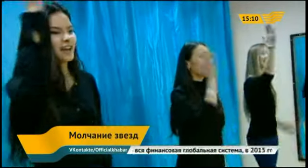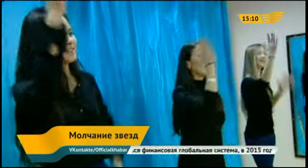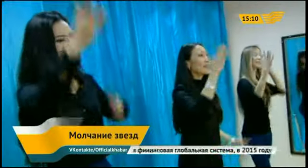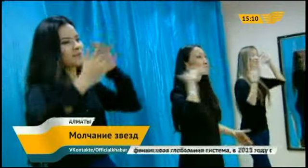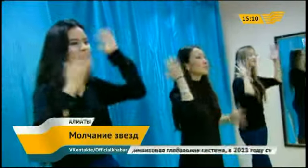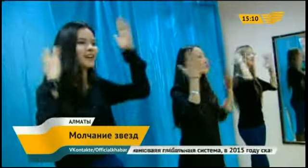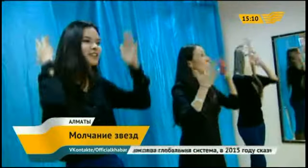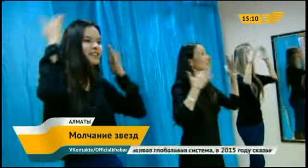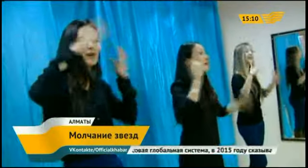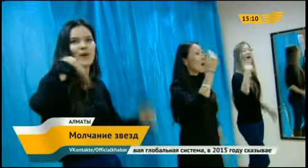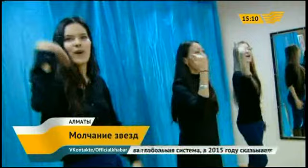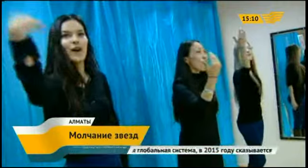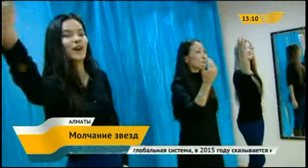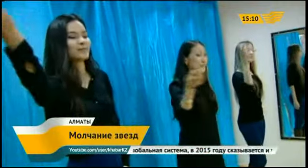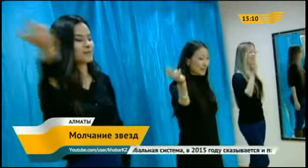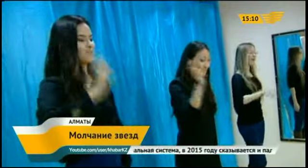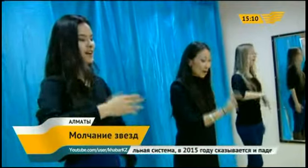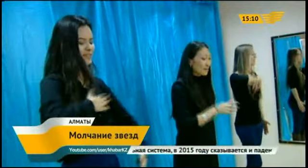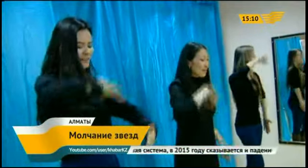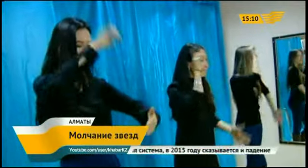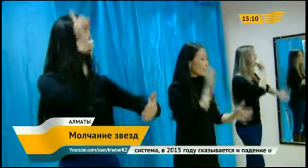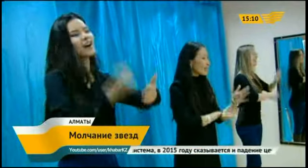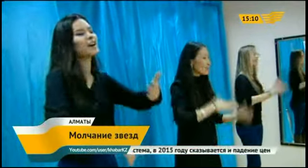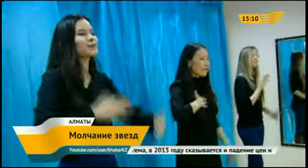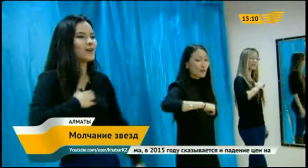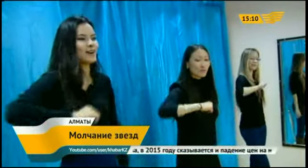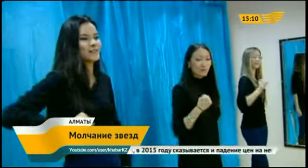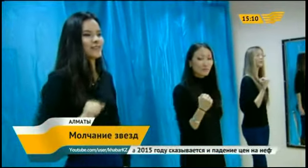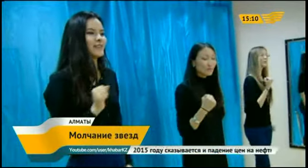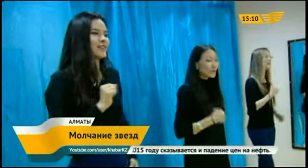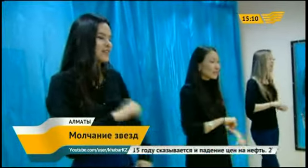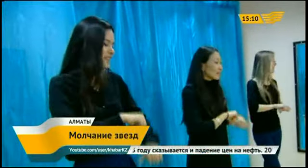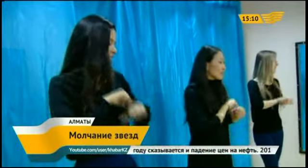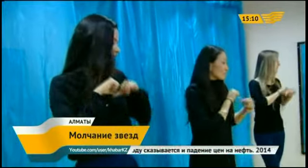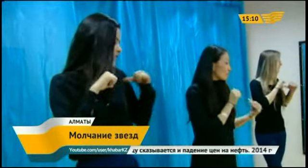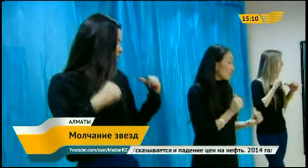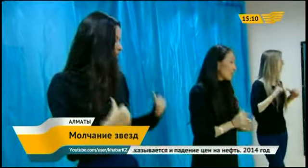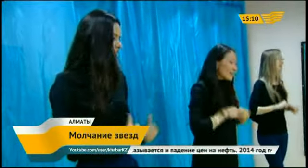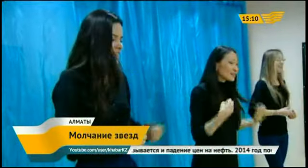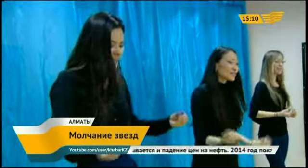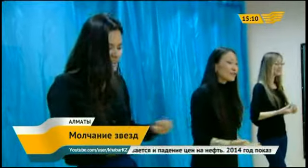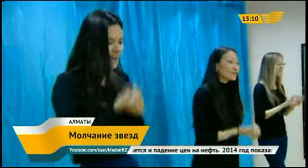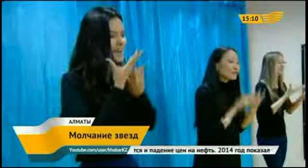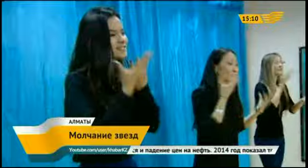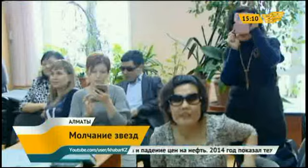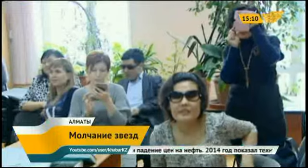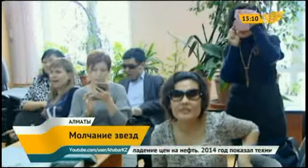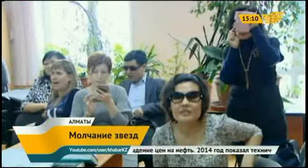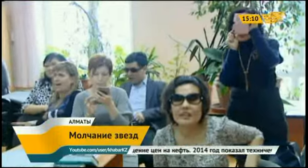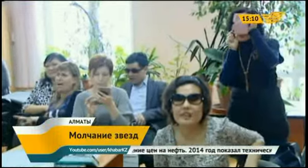занимается директор Дома культуры Казахстанского общества глухих Жанара Бектурганова. Говорит, что, собираясь в Испанию, расценивала участие своих воспитанников